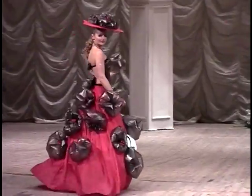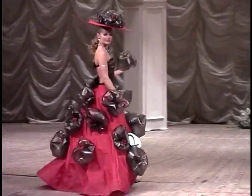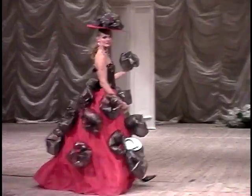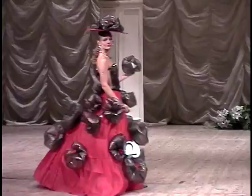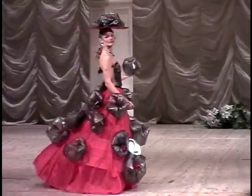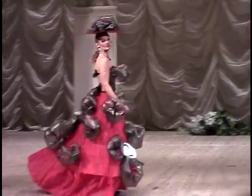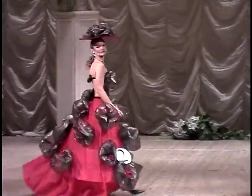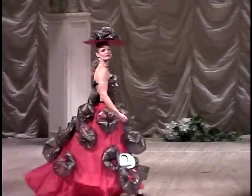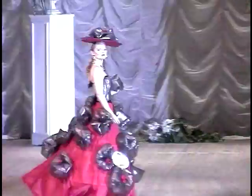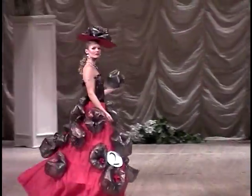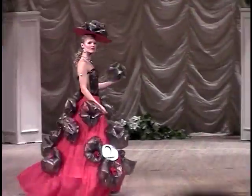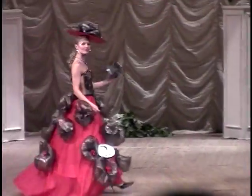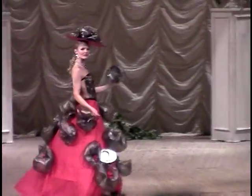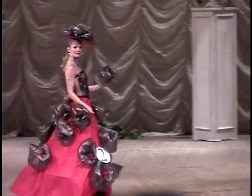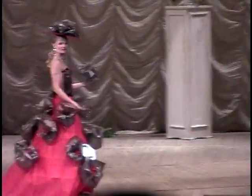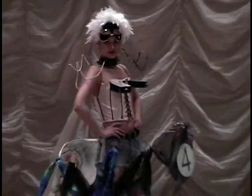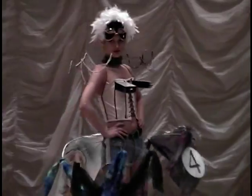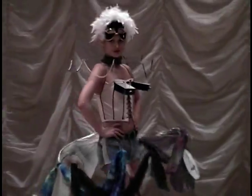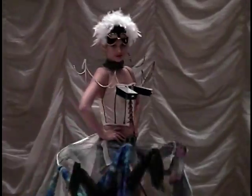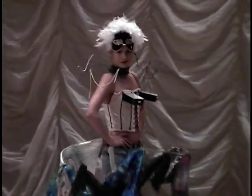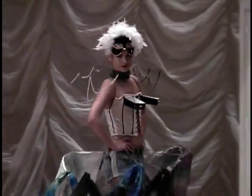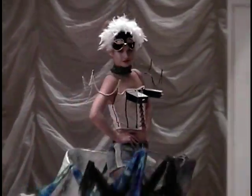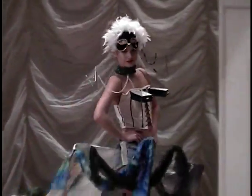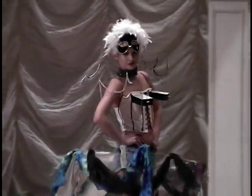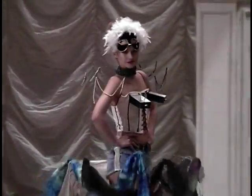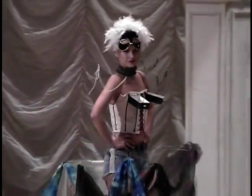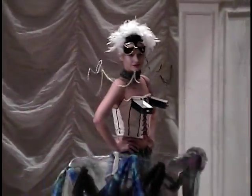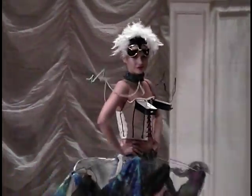я молча, жадно буду слушать голос